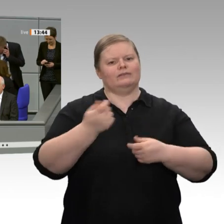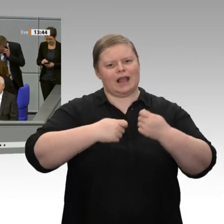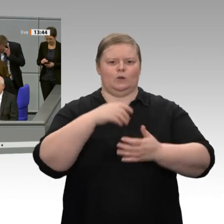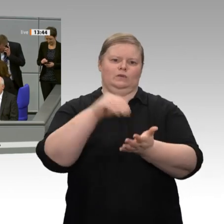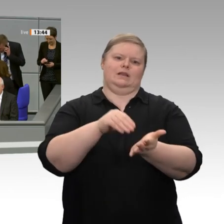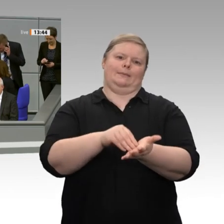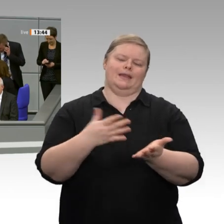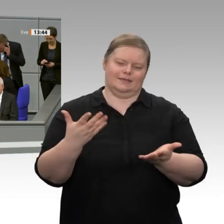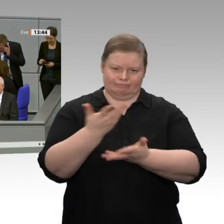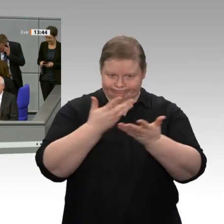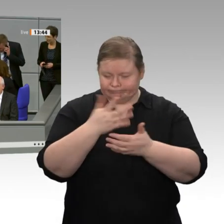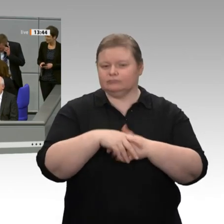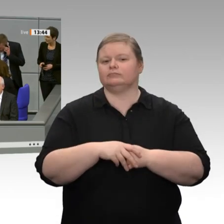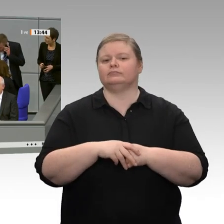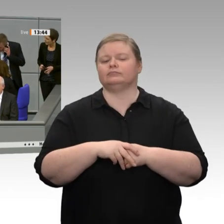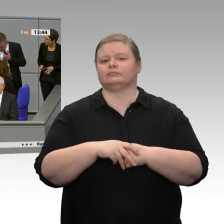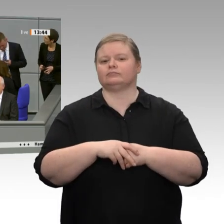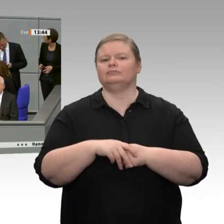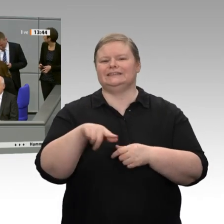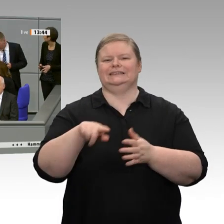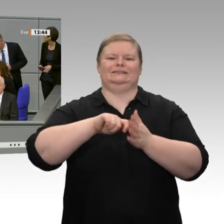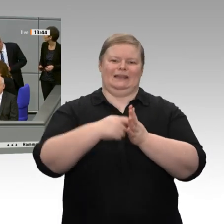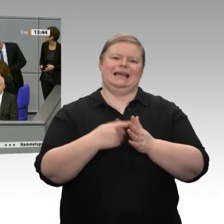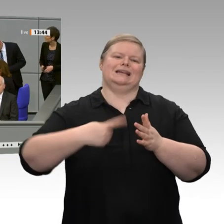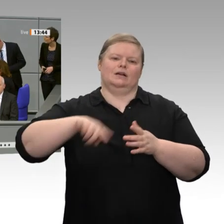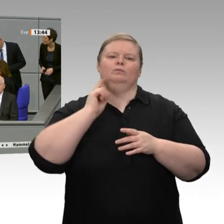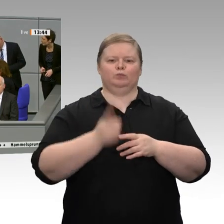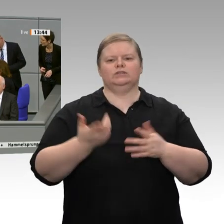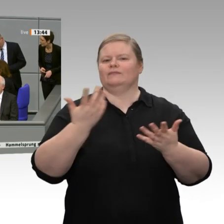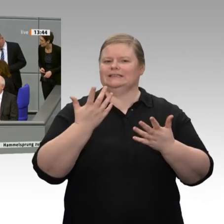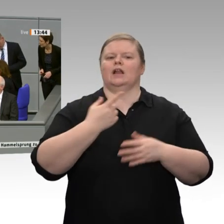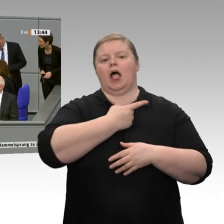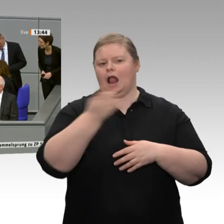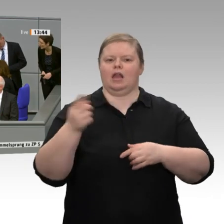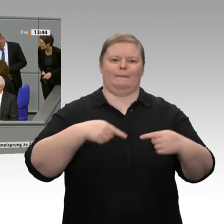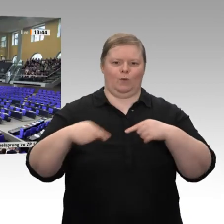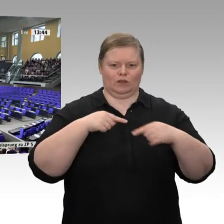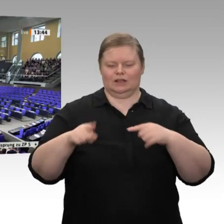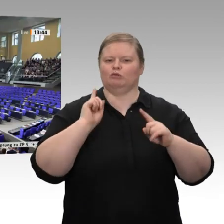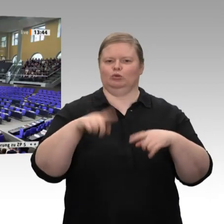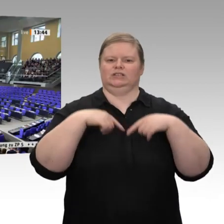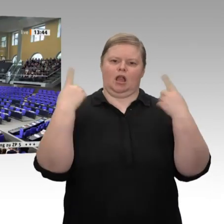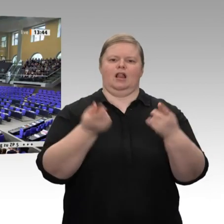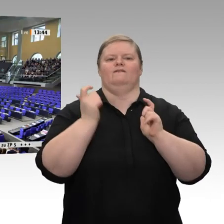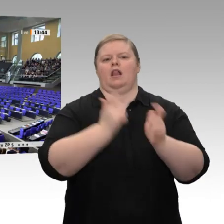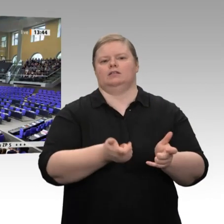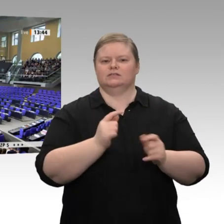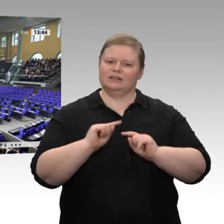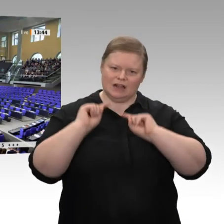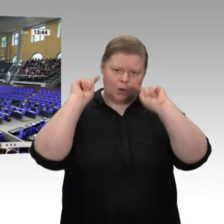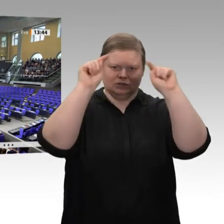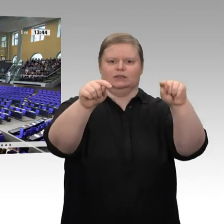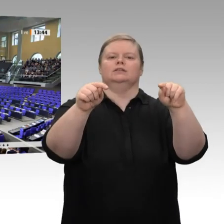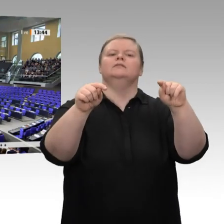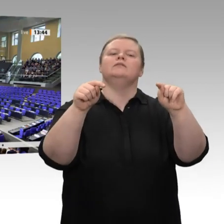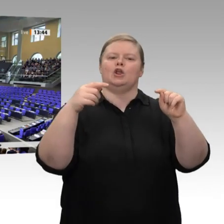Deutschen Bundestages teilnehmen. Zu diesem Zwecke müssen alle Abgeordneten den Saal verlassen, die